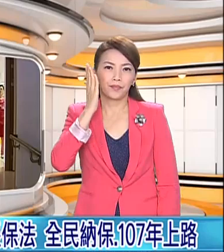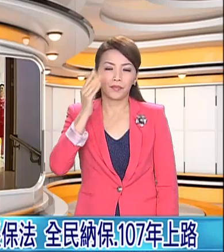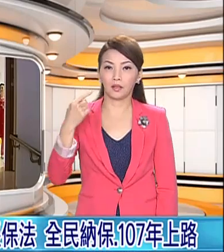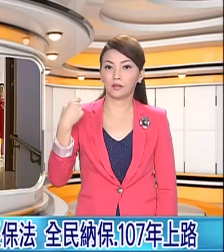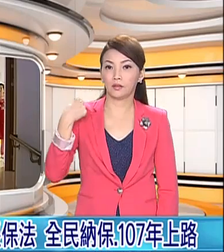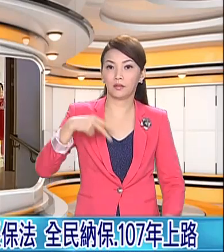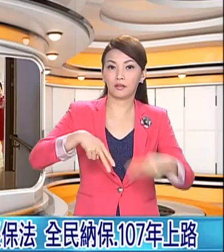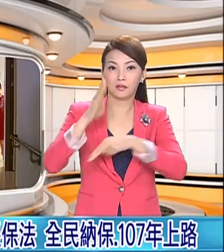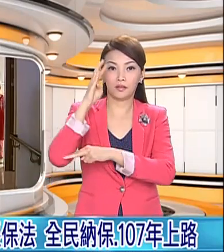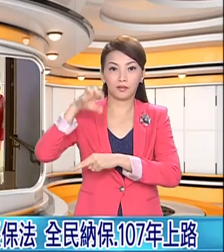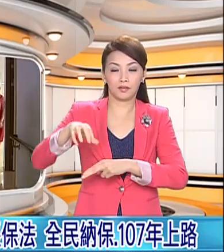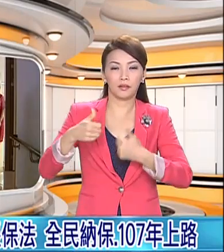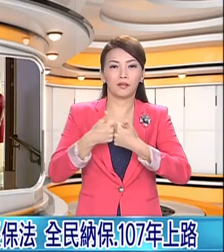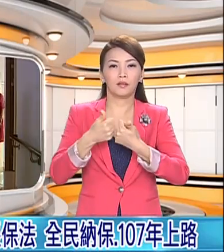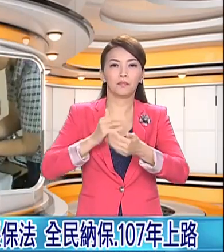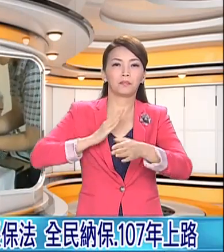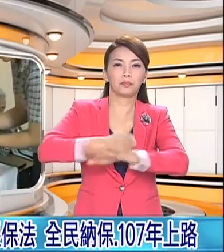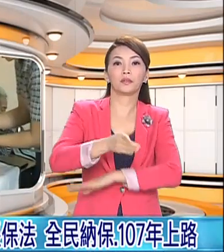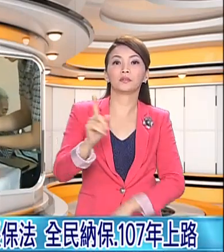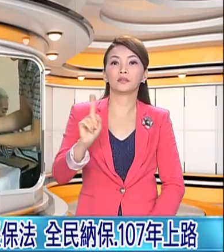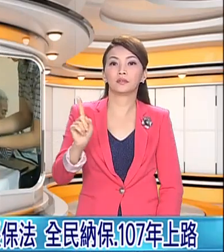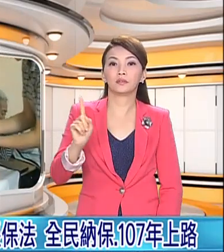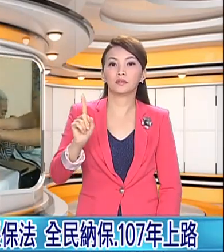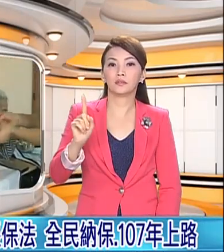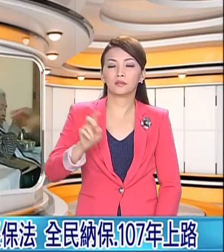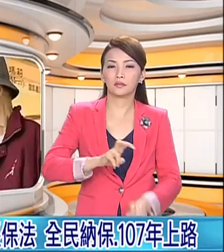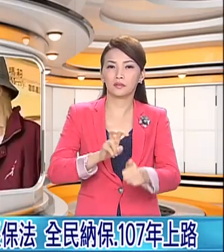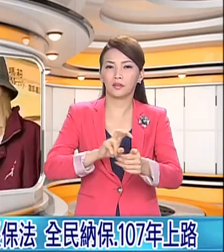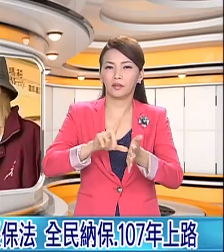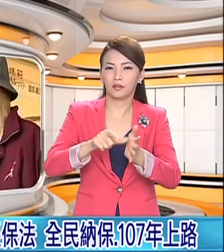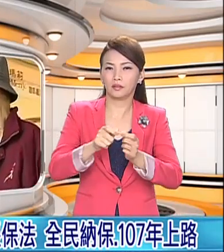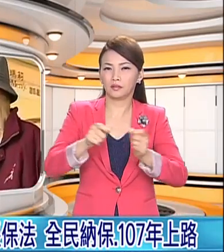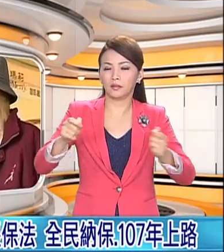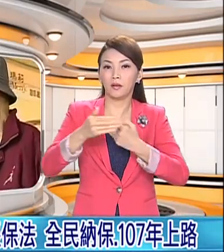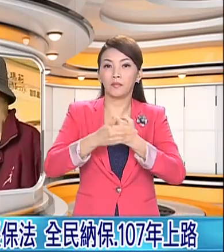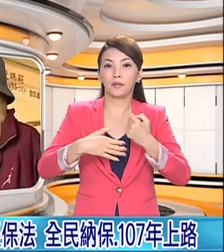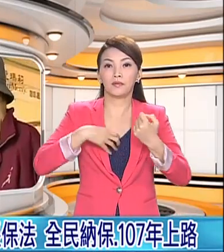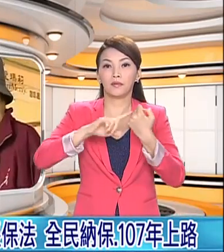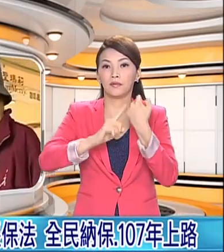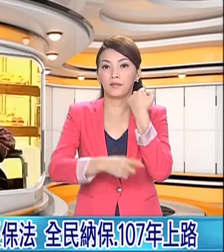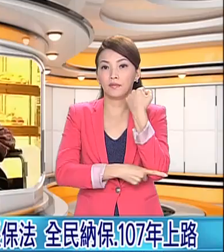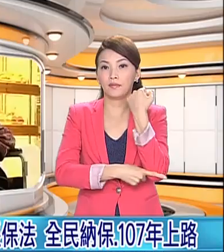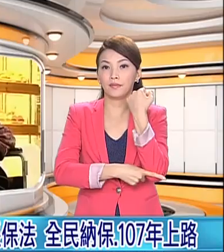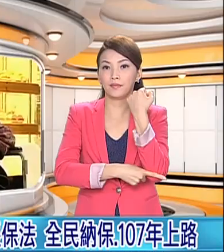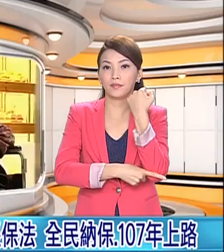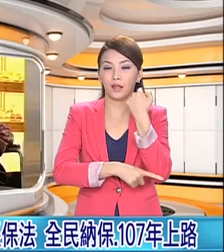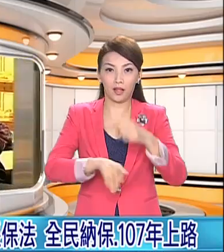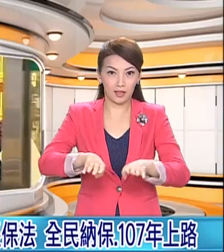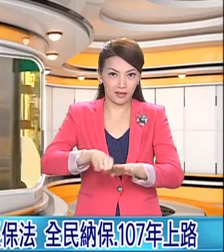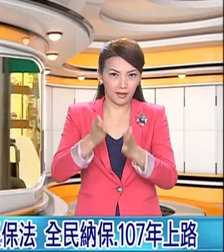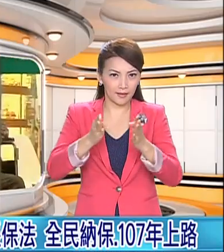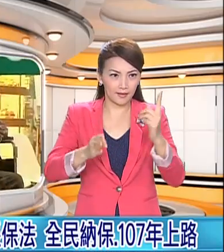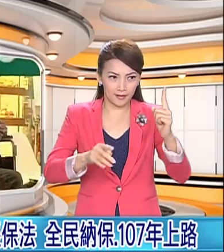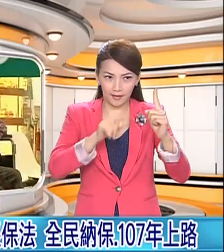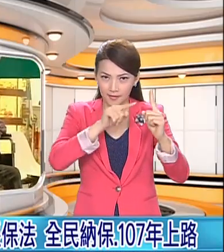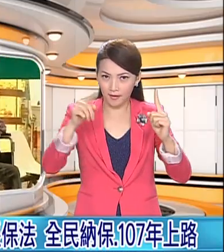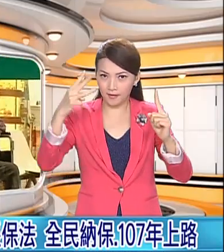源，行政院会昨天通过了长期照顾保险法，开办第一年到第三